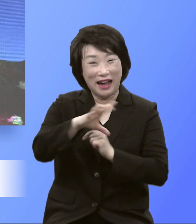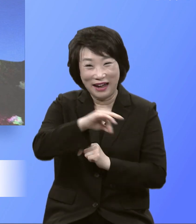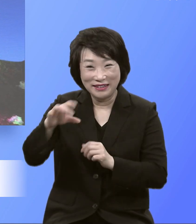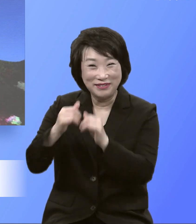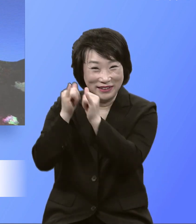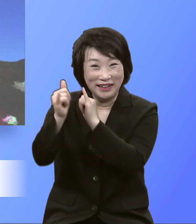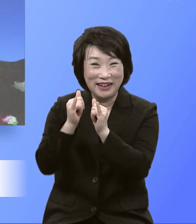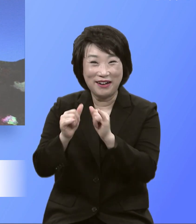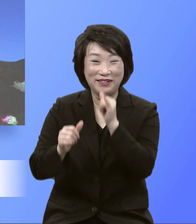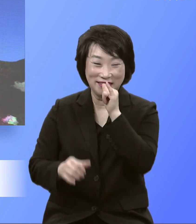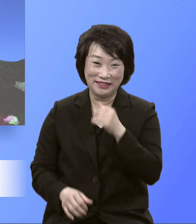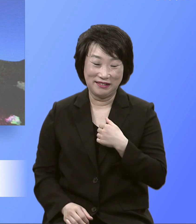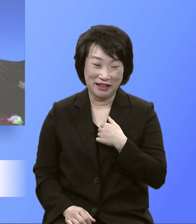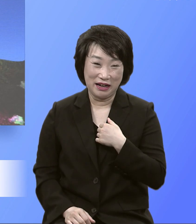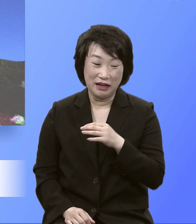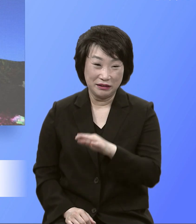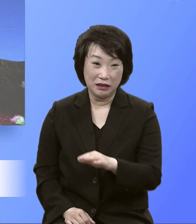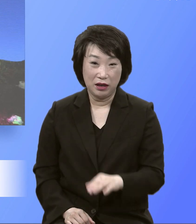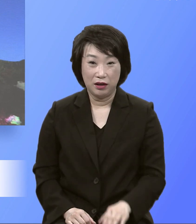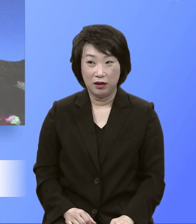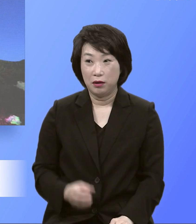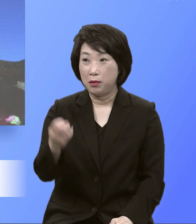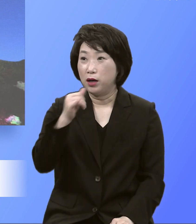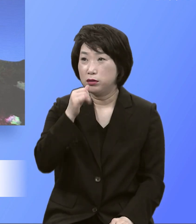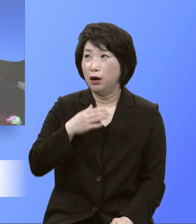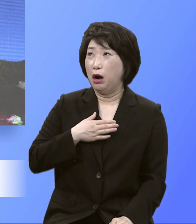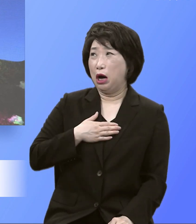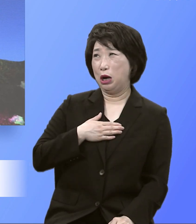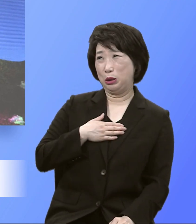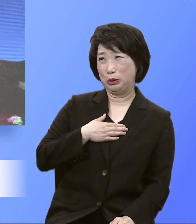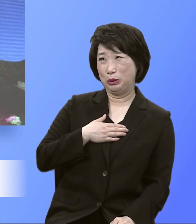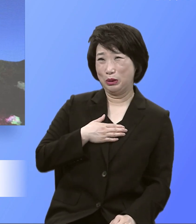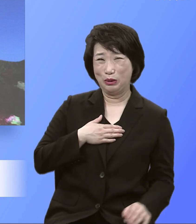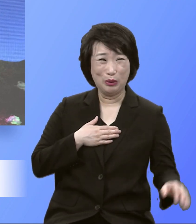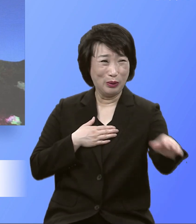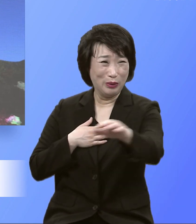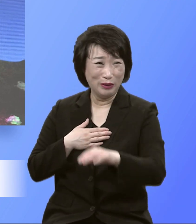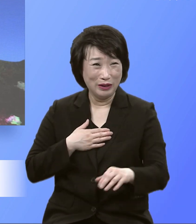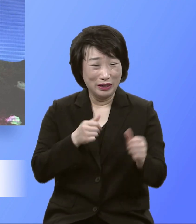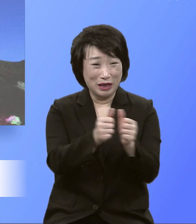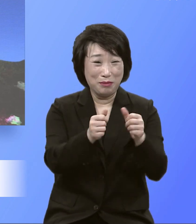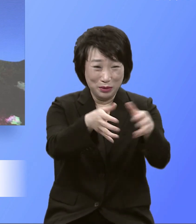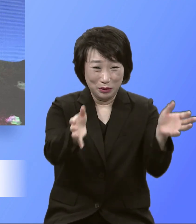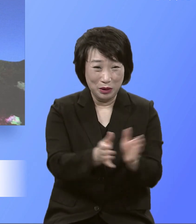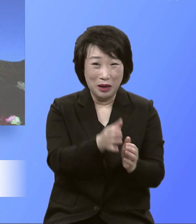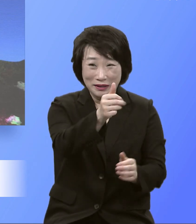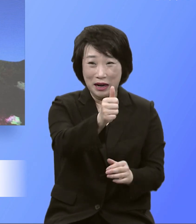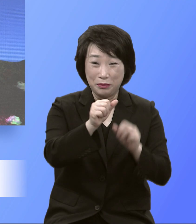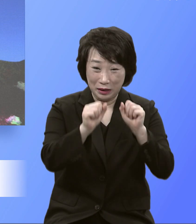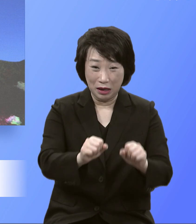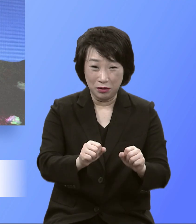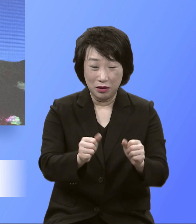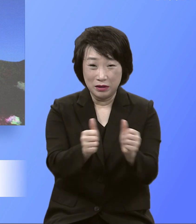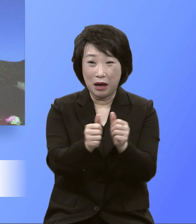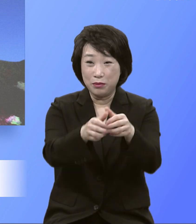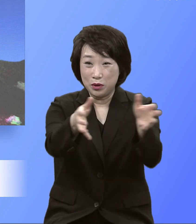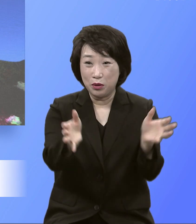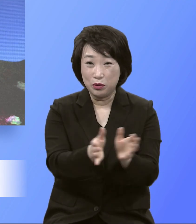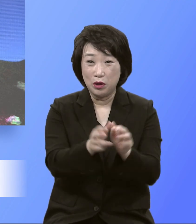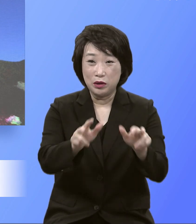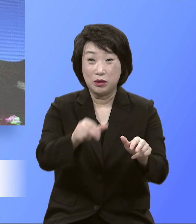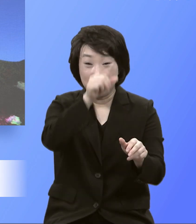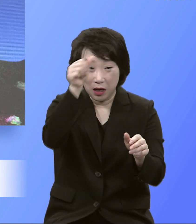오고 살거든요. 그래서 아이고 여기 뭐 회장님도 계시고 남전도에